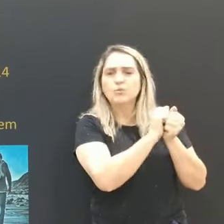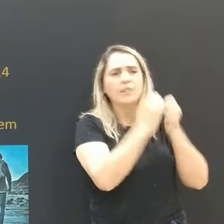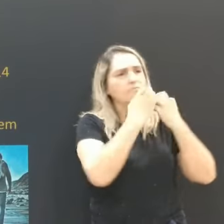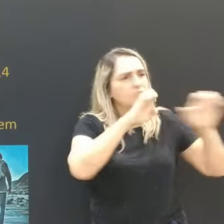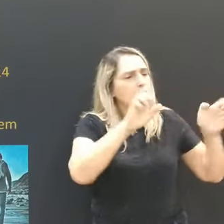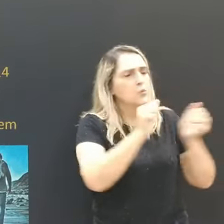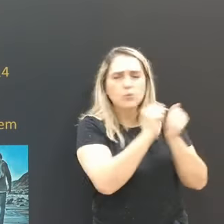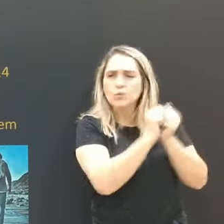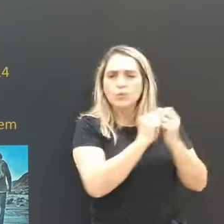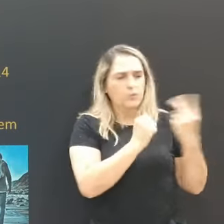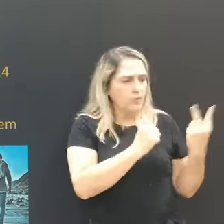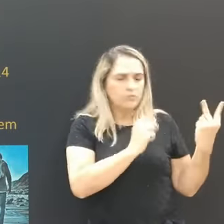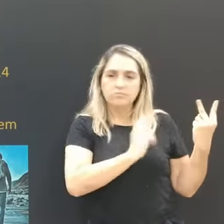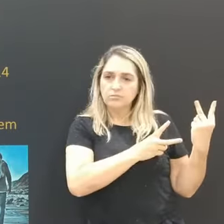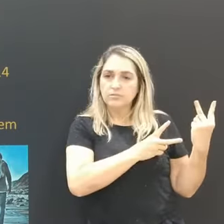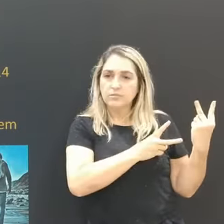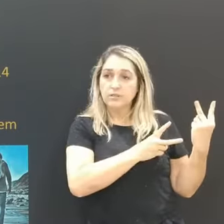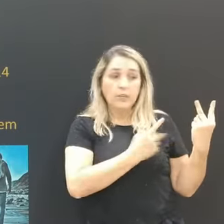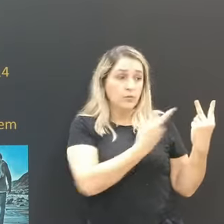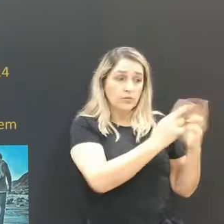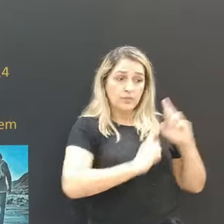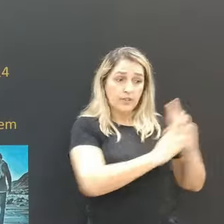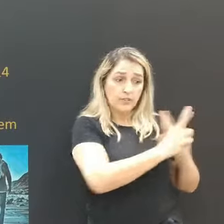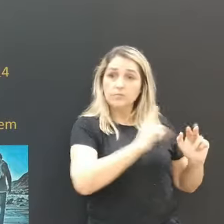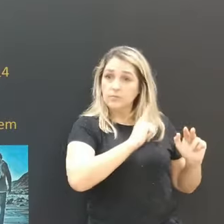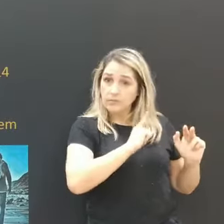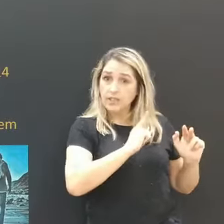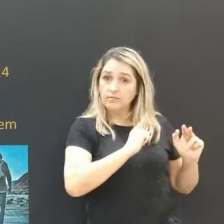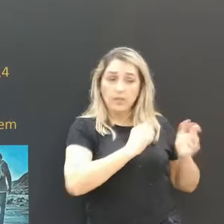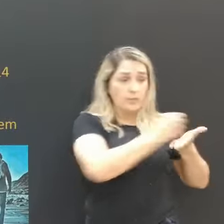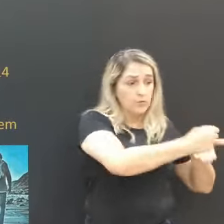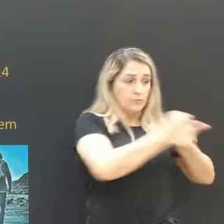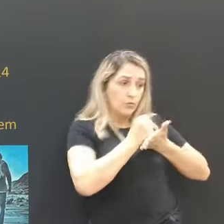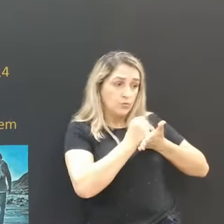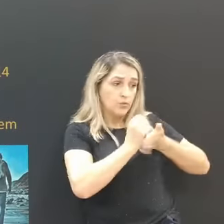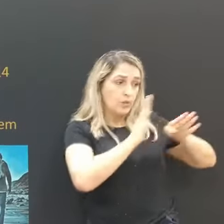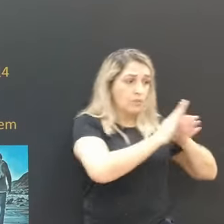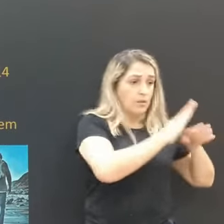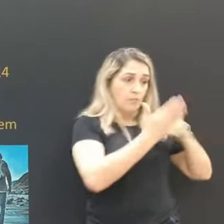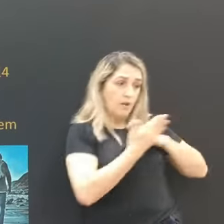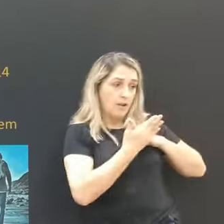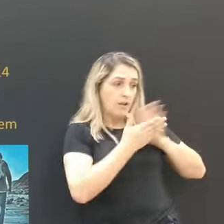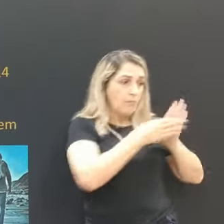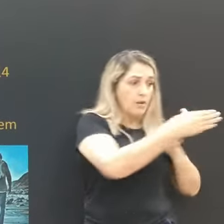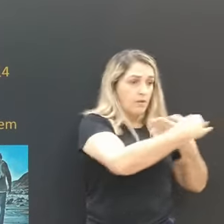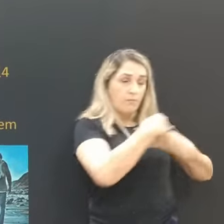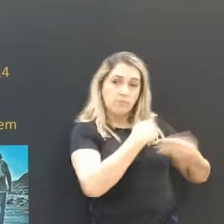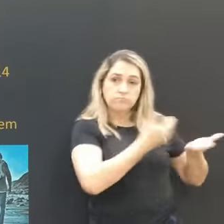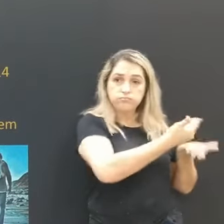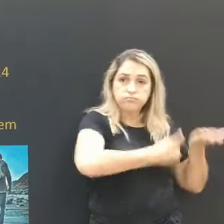juntas, servimos a Deus juntas, evangelizamos juntas. A gente conversa, uma apoia a outra, uma ajuda a outra, uma